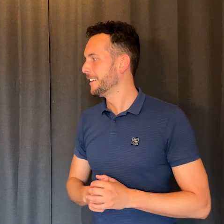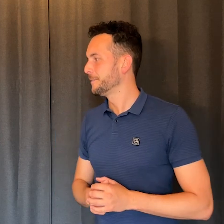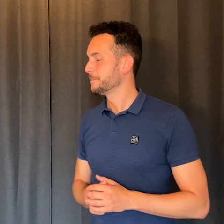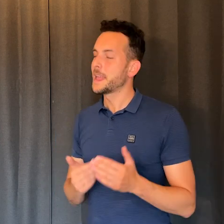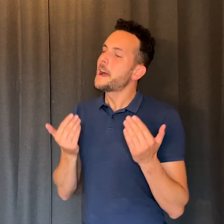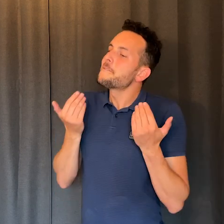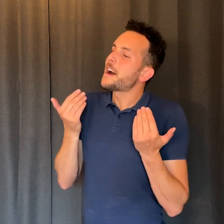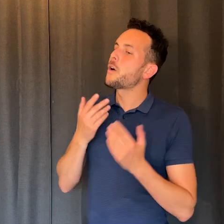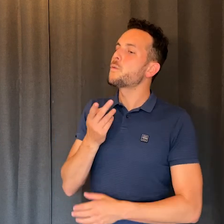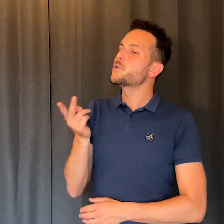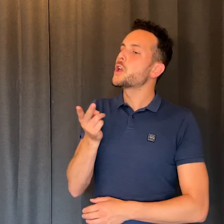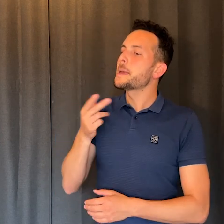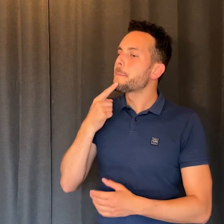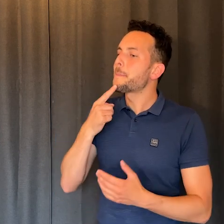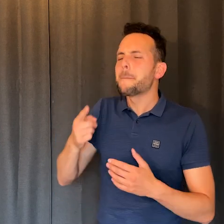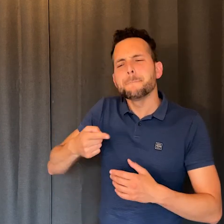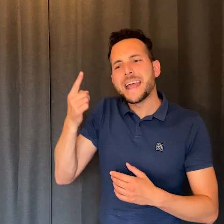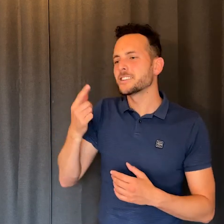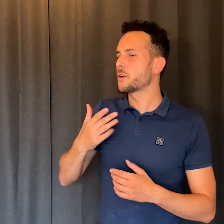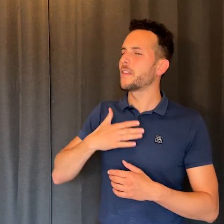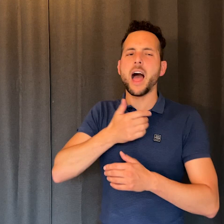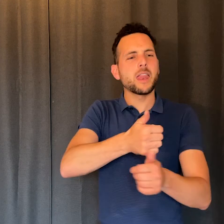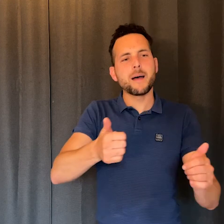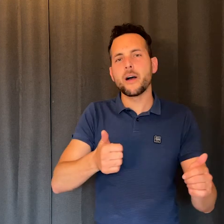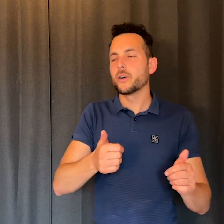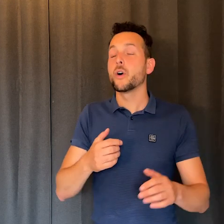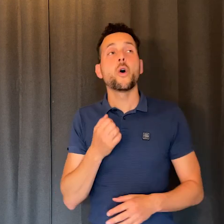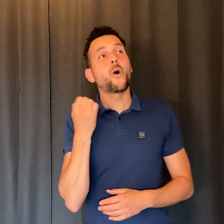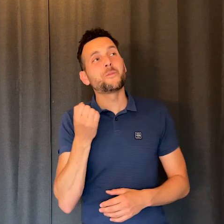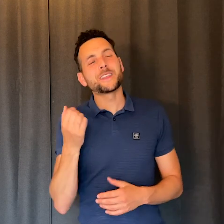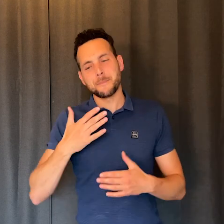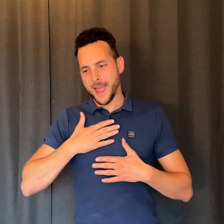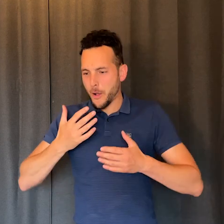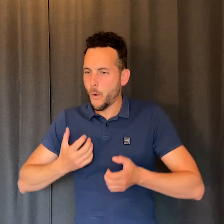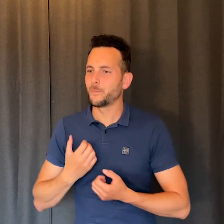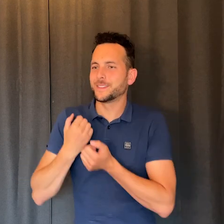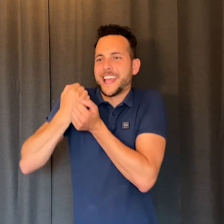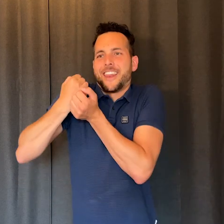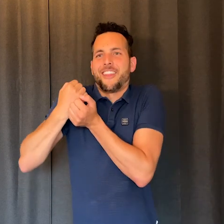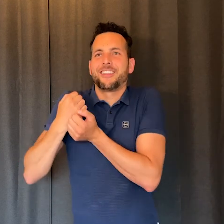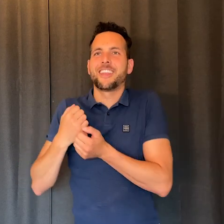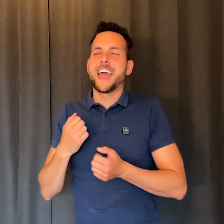Waarom is jullie papa de leukste van allemaal? Omdat hij mij vaak optilt.